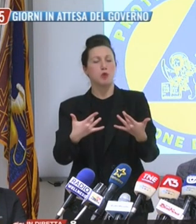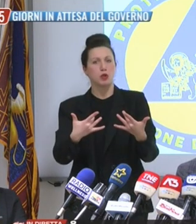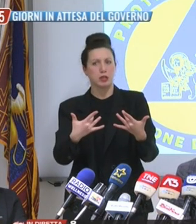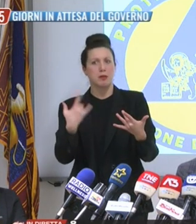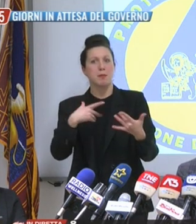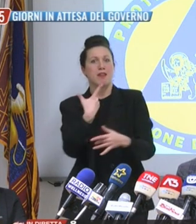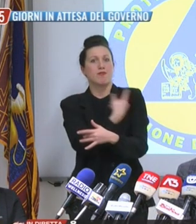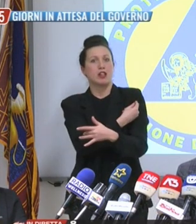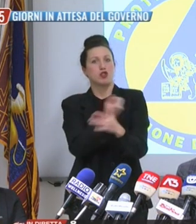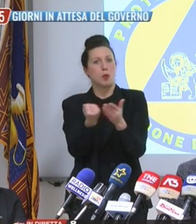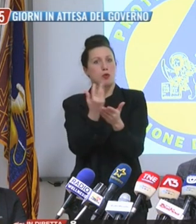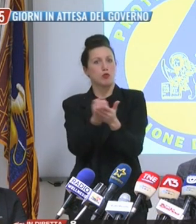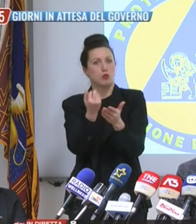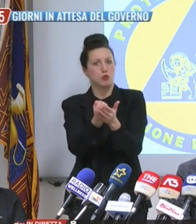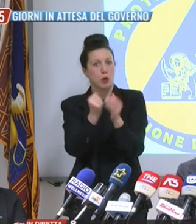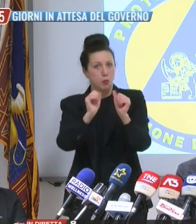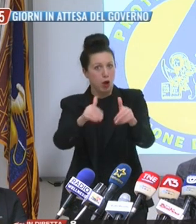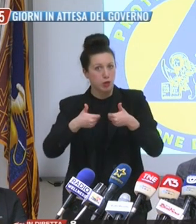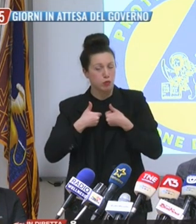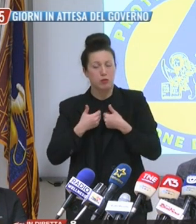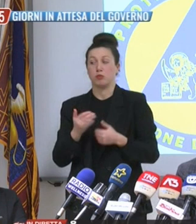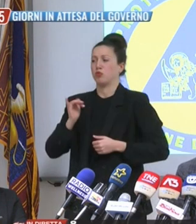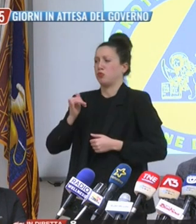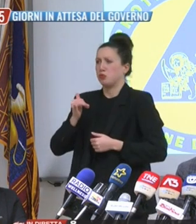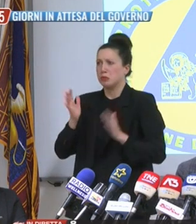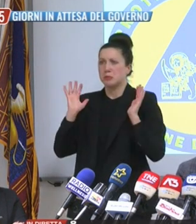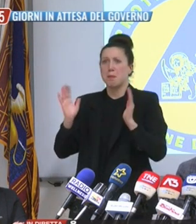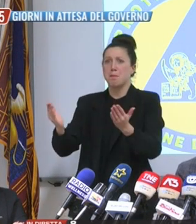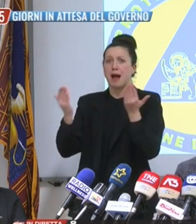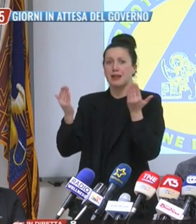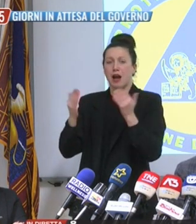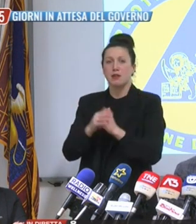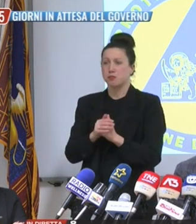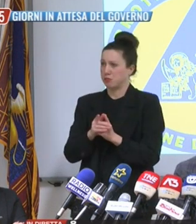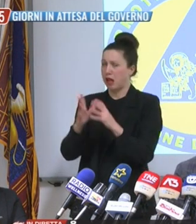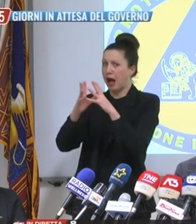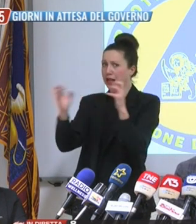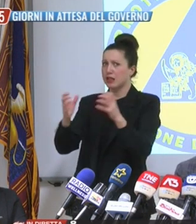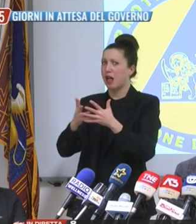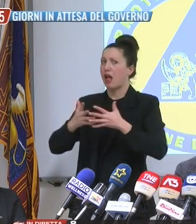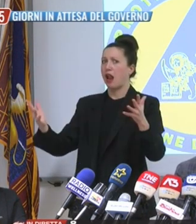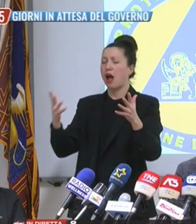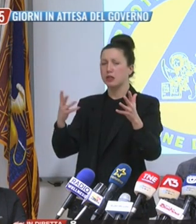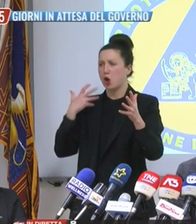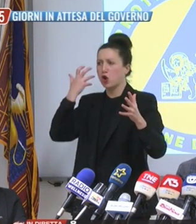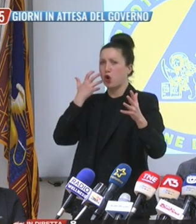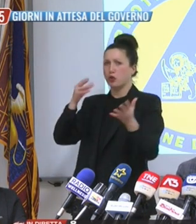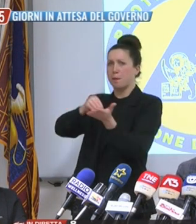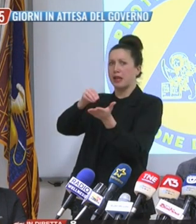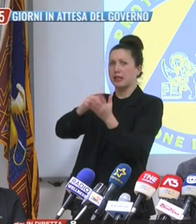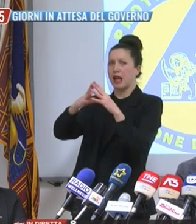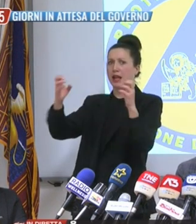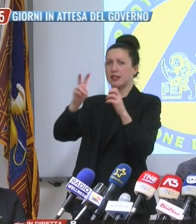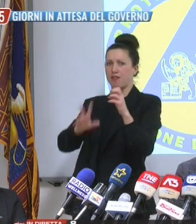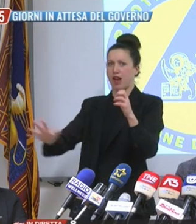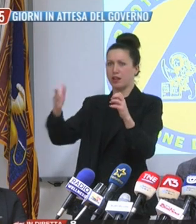virus questo... Ma se noi l'abbiamo sempre auspicato, loro fra l'altro sono di fuori classe, una grande azienda, è un vanto per noi, però capite